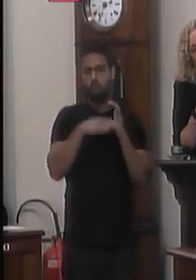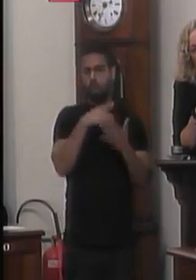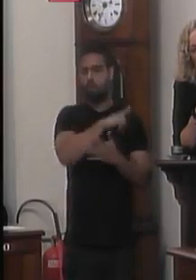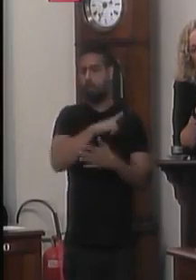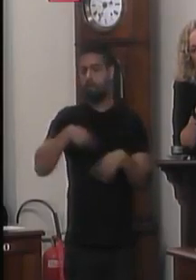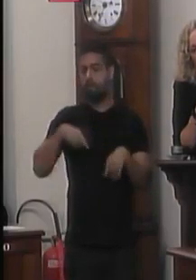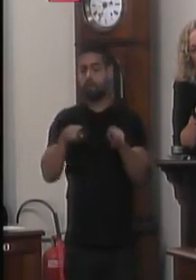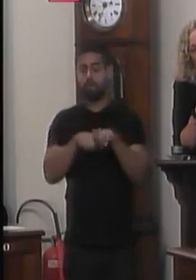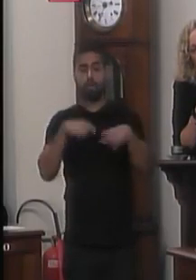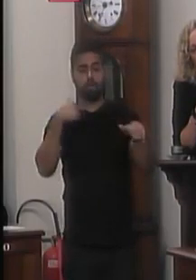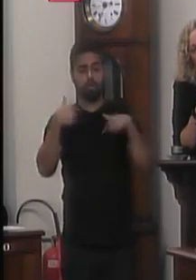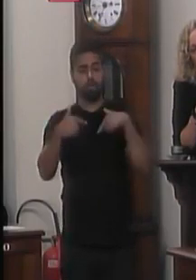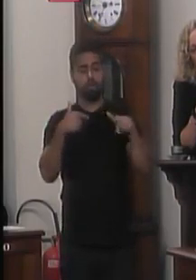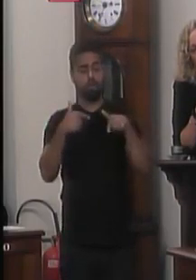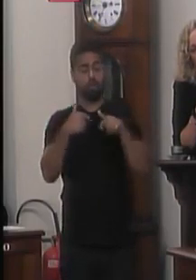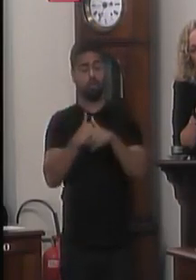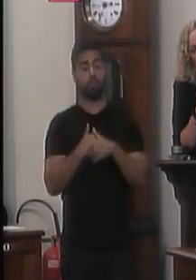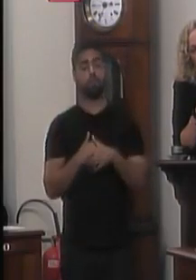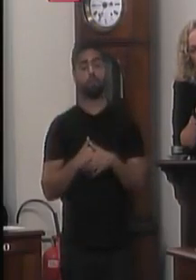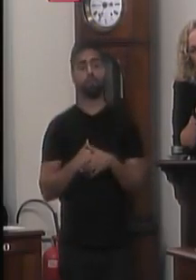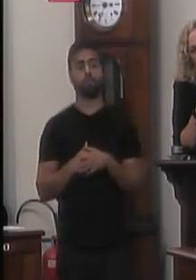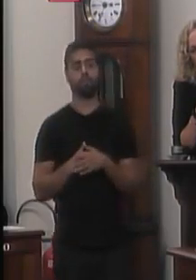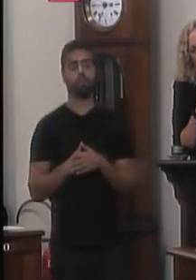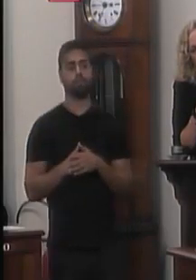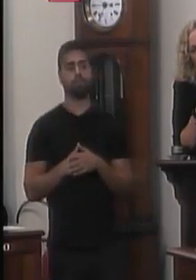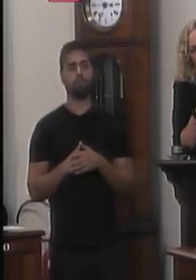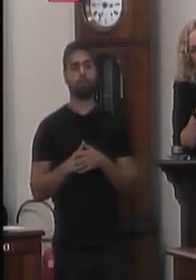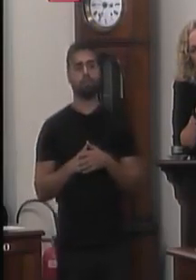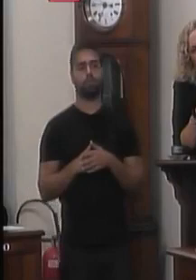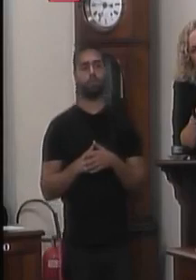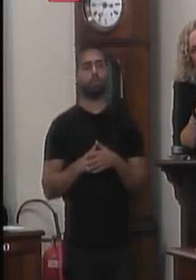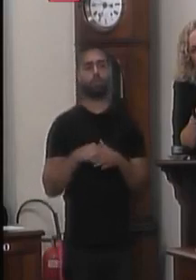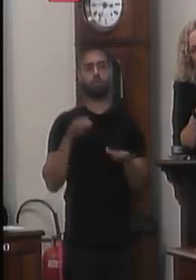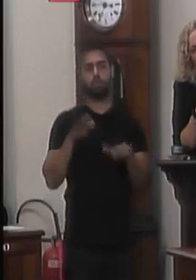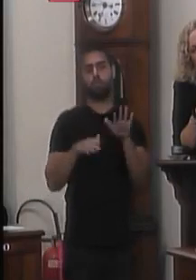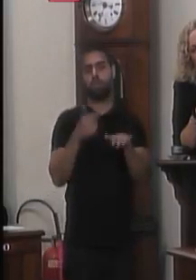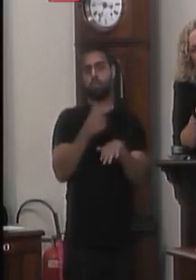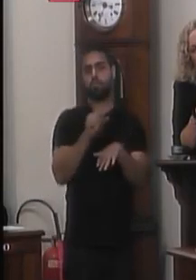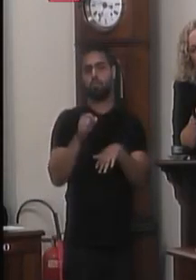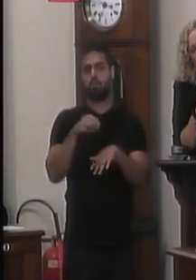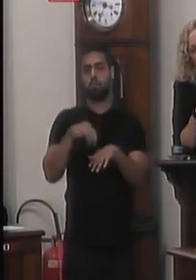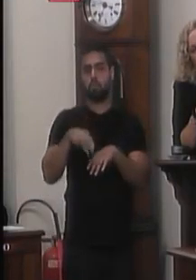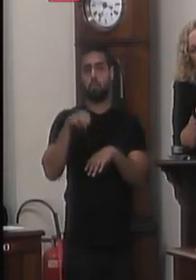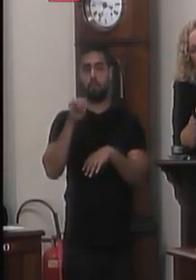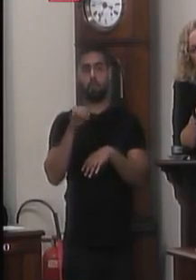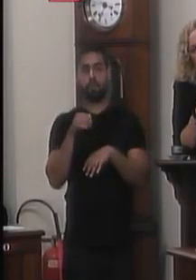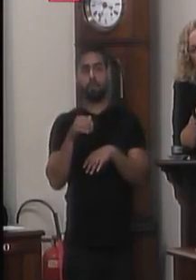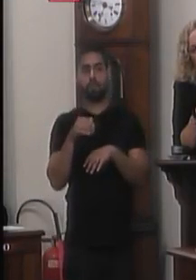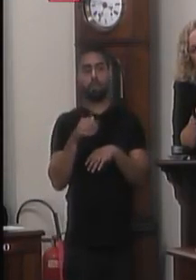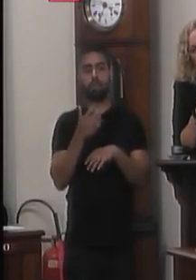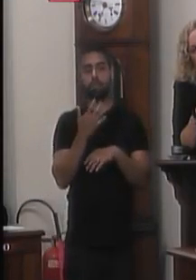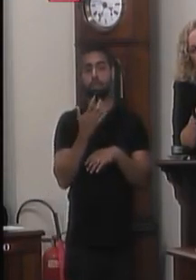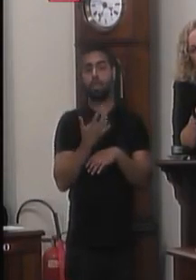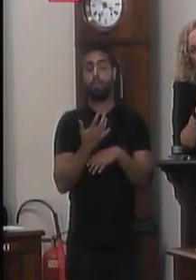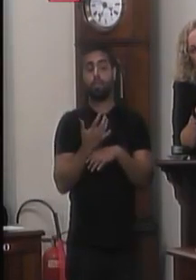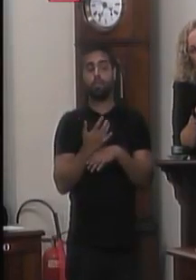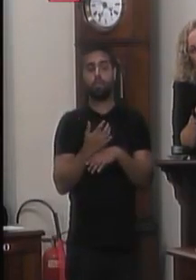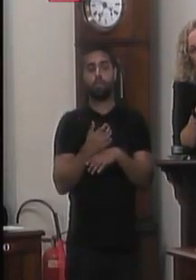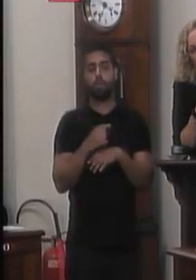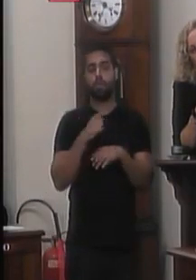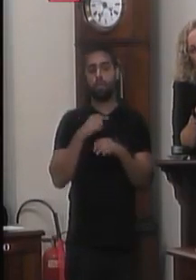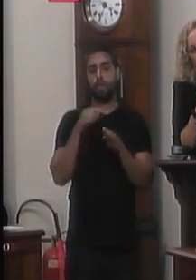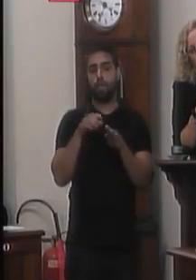também, ele trabalha com a margem dele aqui, que é em torno de 200 milhões, e chega no final do ano, sobra essa